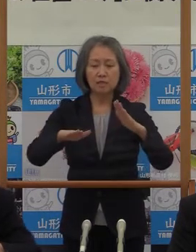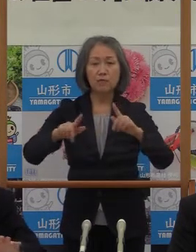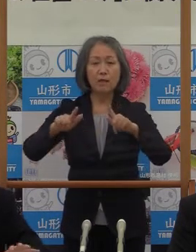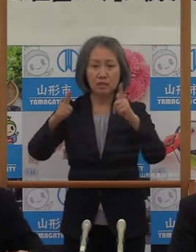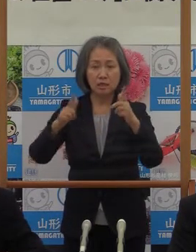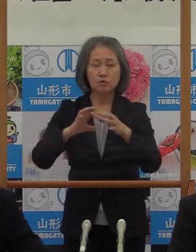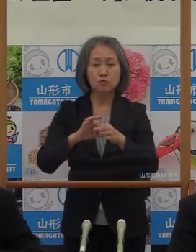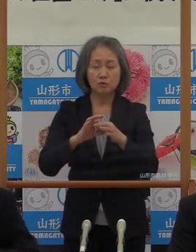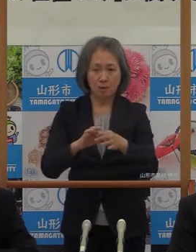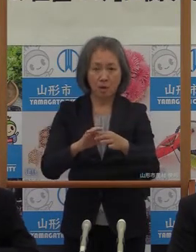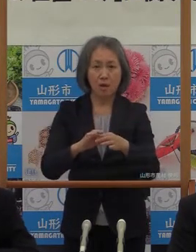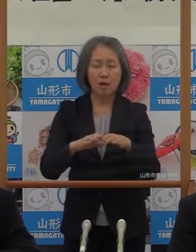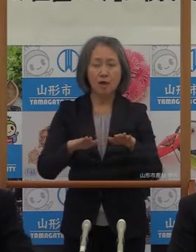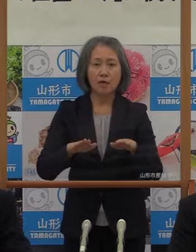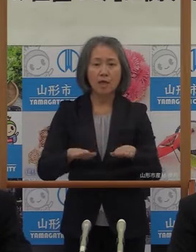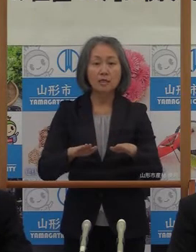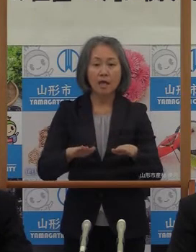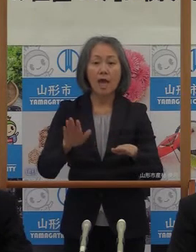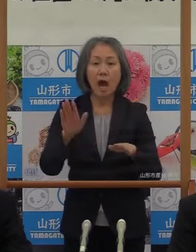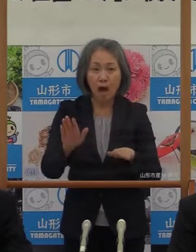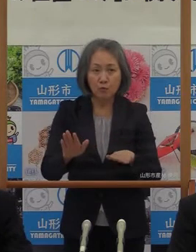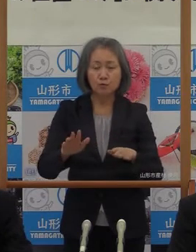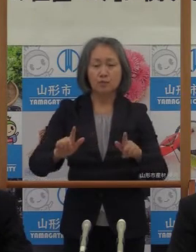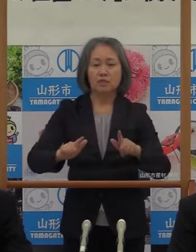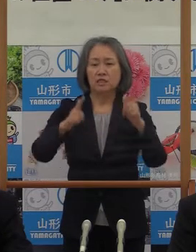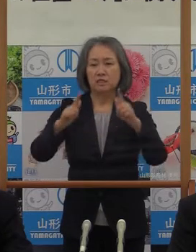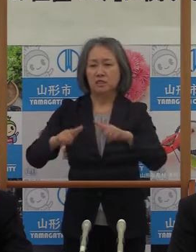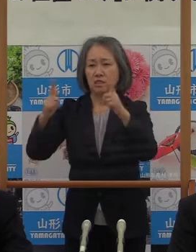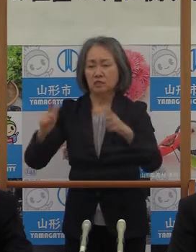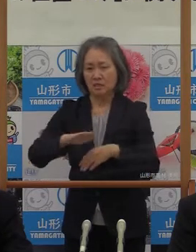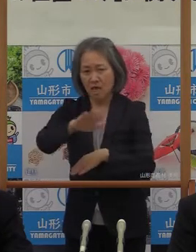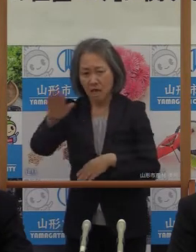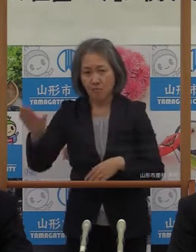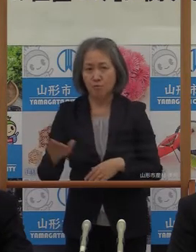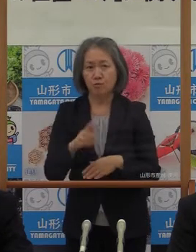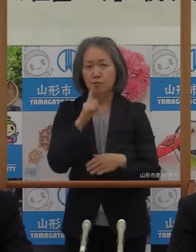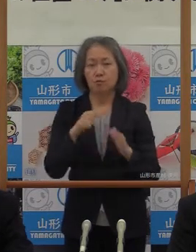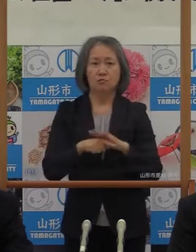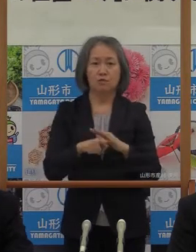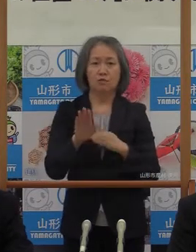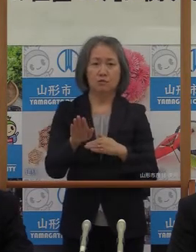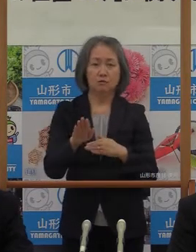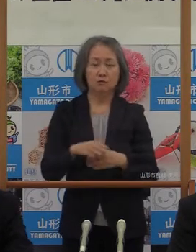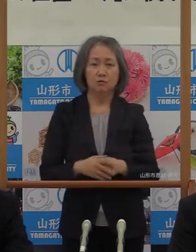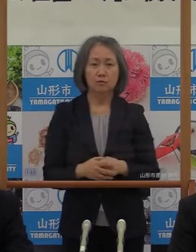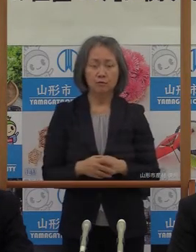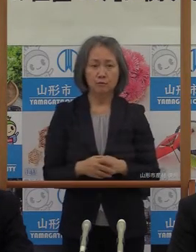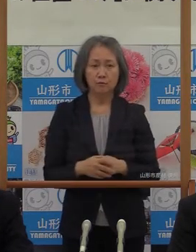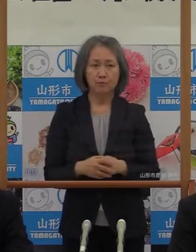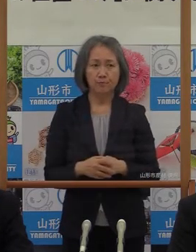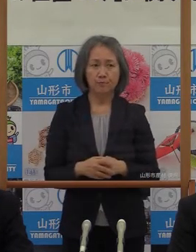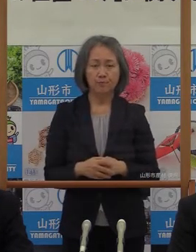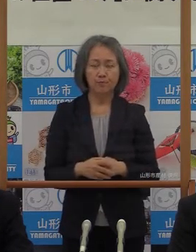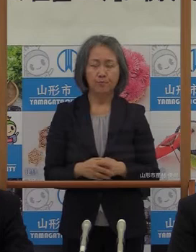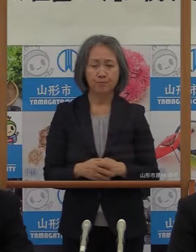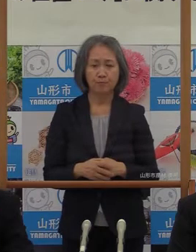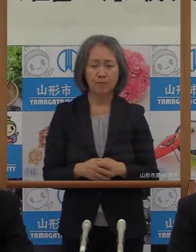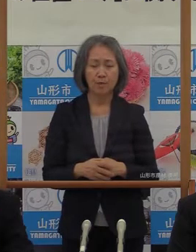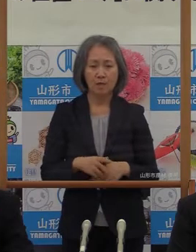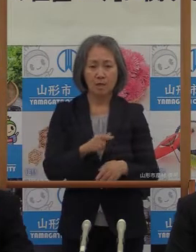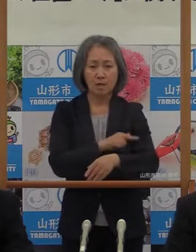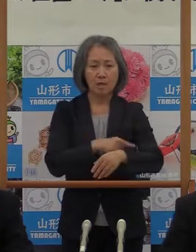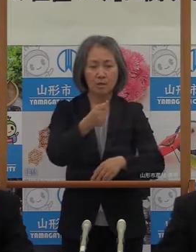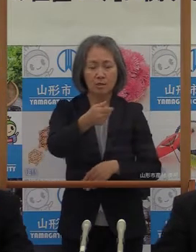在存在する庭木は全てということであります。 存在する庭木と、あ